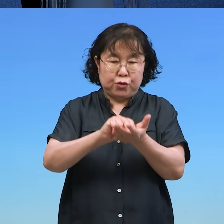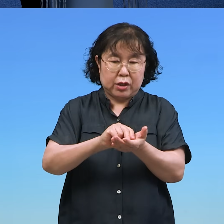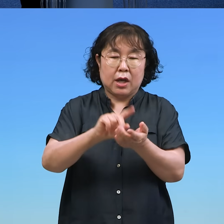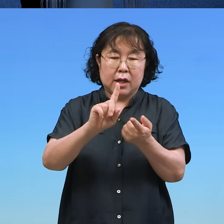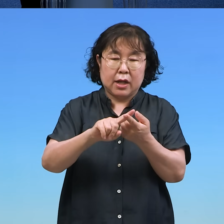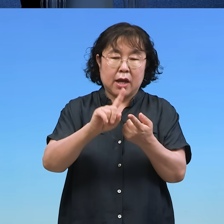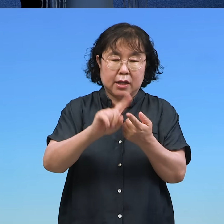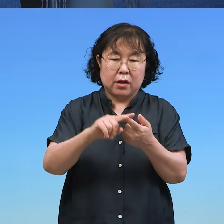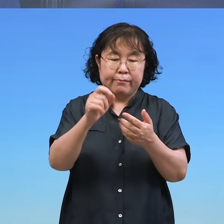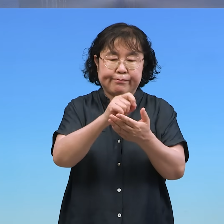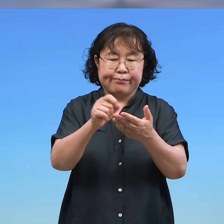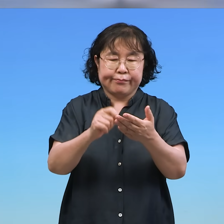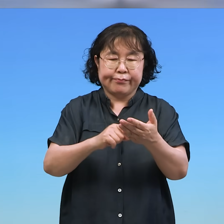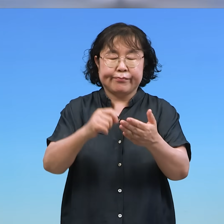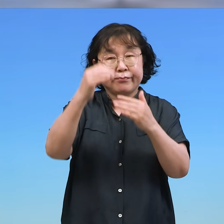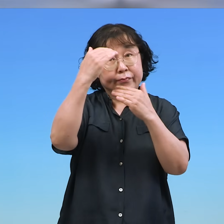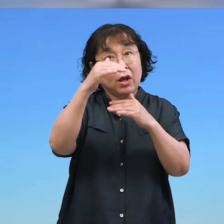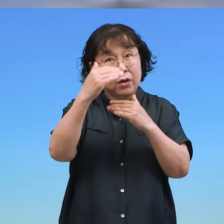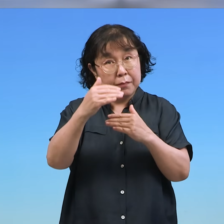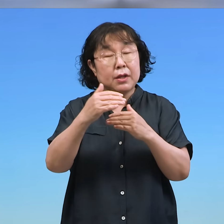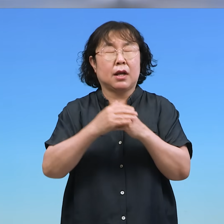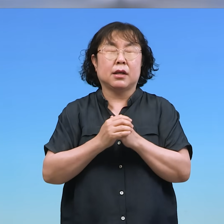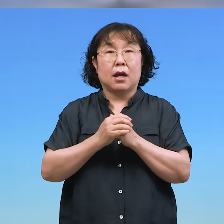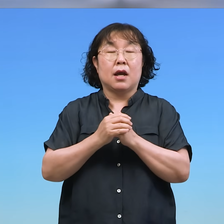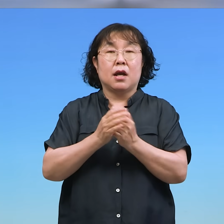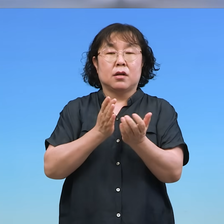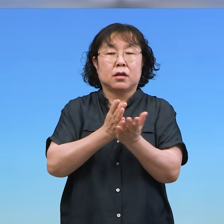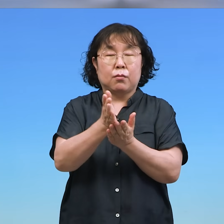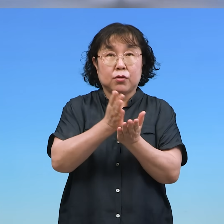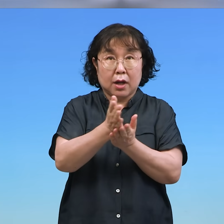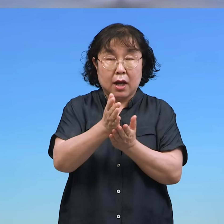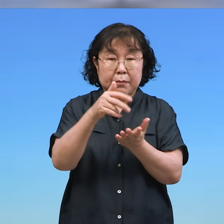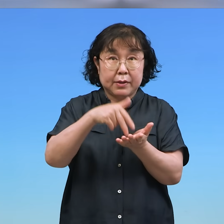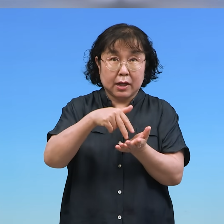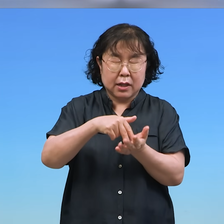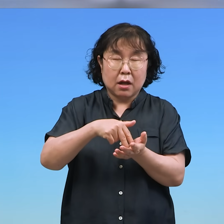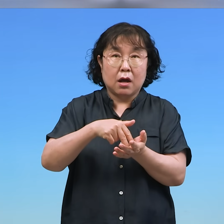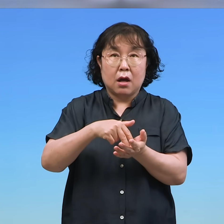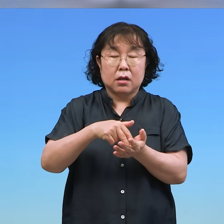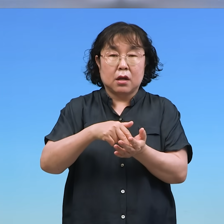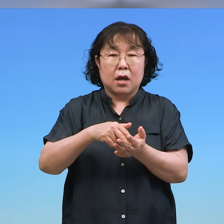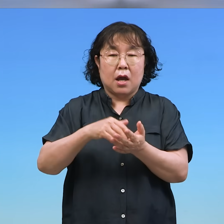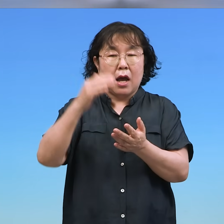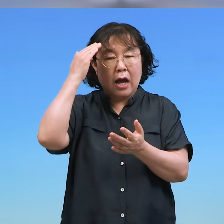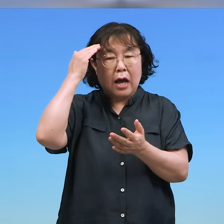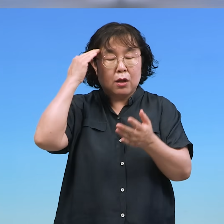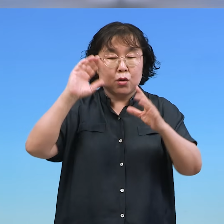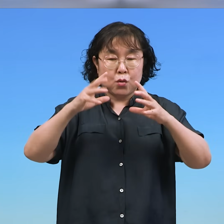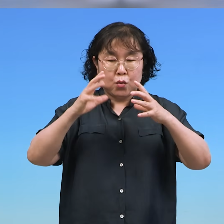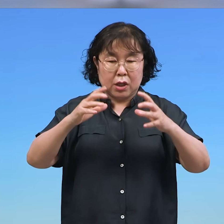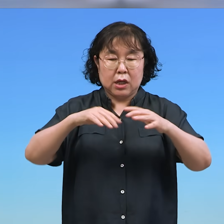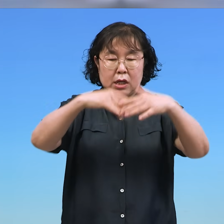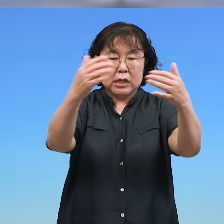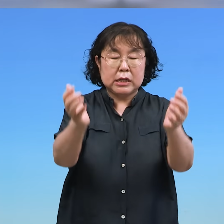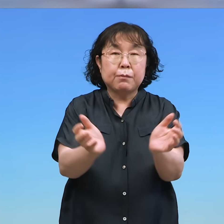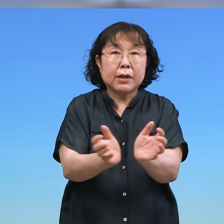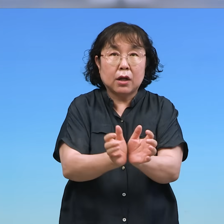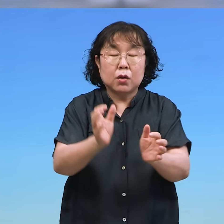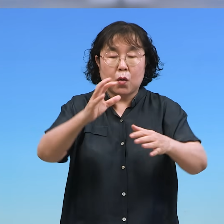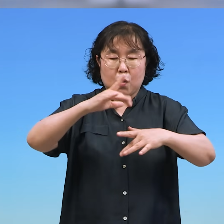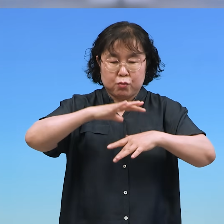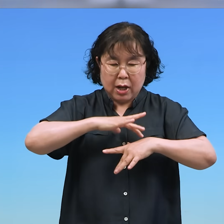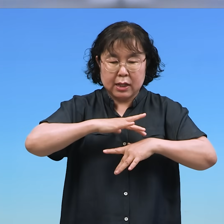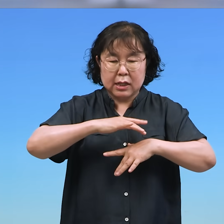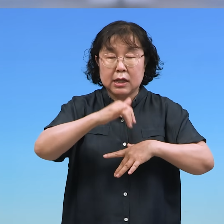제기를 한 글인데요. 이 전문가로서 이제 지금 우리나라가 집단 불안증에 빠져 있는 상태라